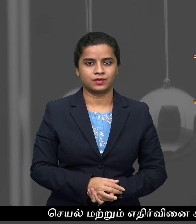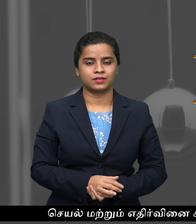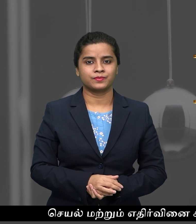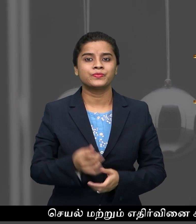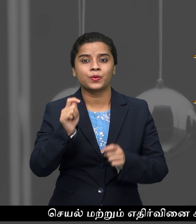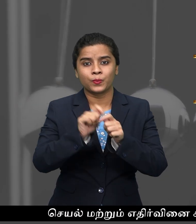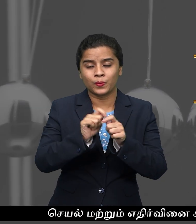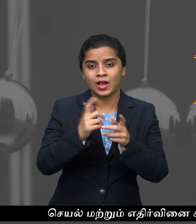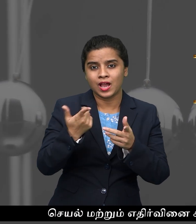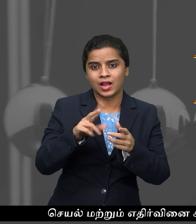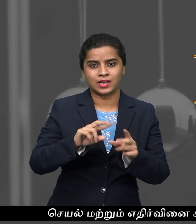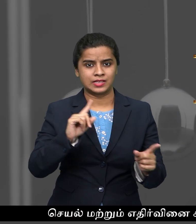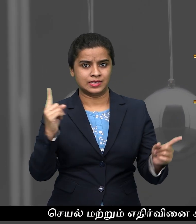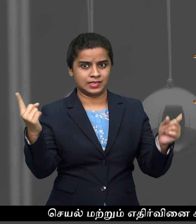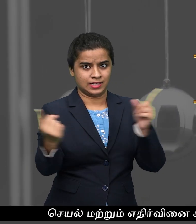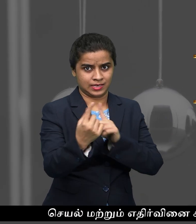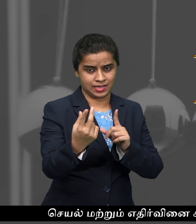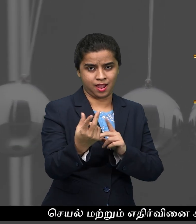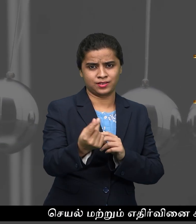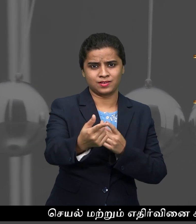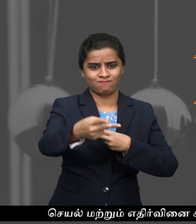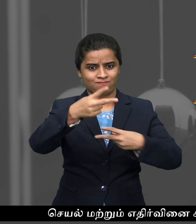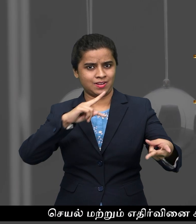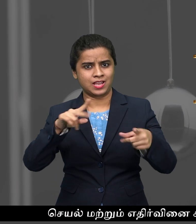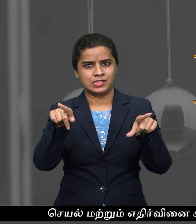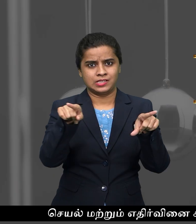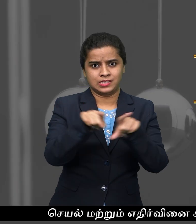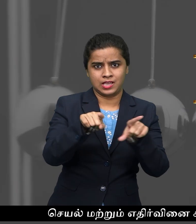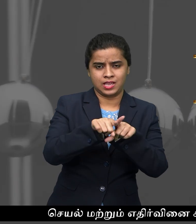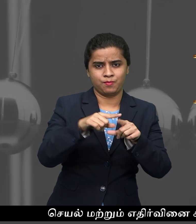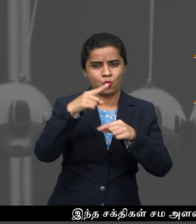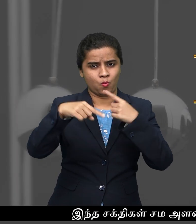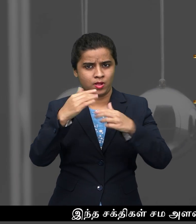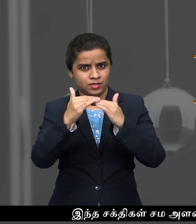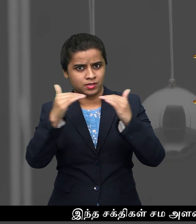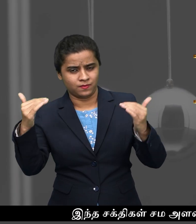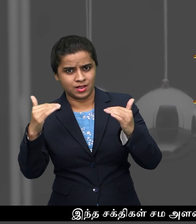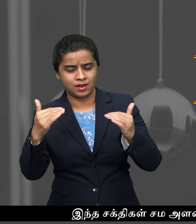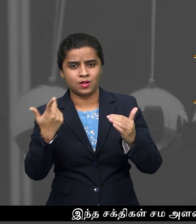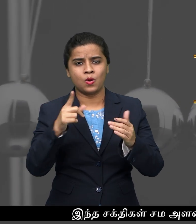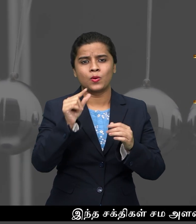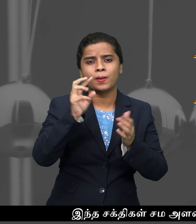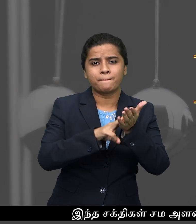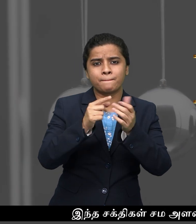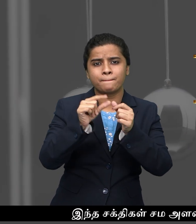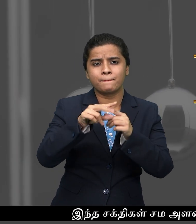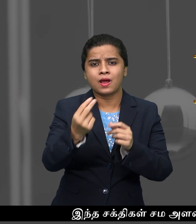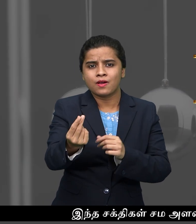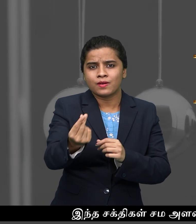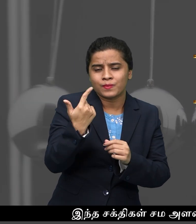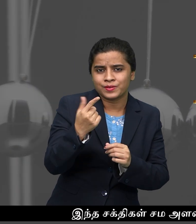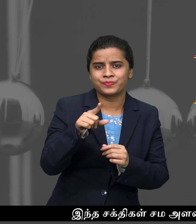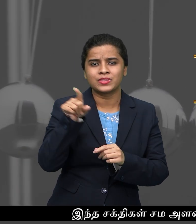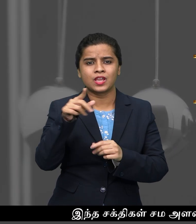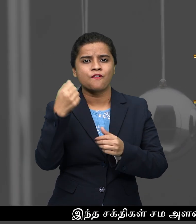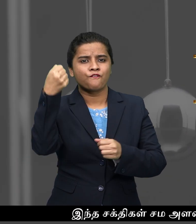செயல் மற்றும் எதிர்வினை சக்திகள் எப்போதும் சம அளவில் இருக்கும். இந்த சக்திகள் சம அளவுகளின்